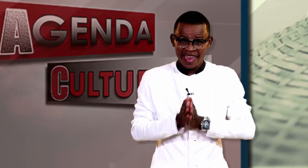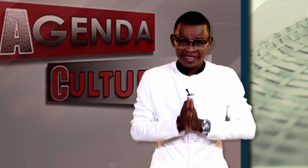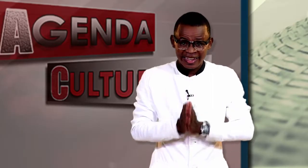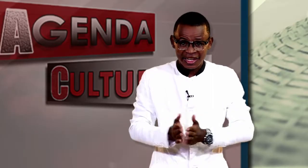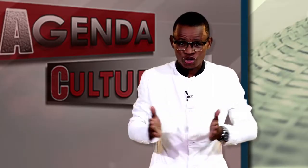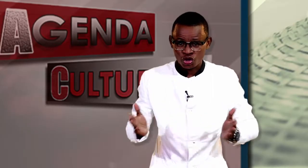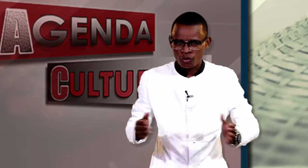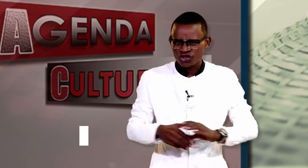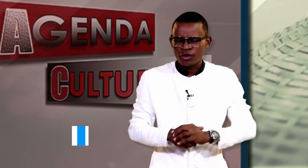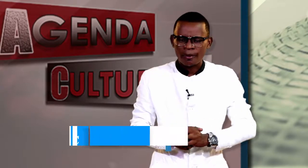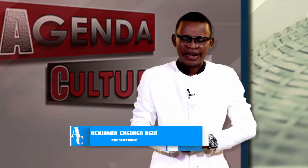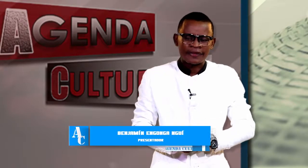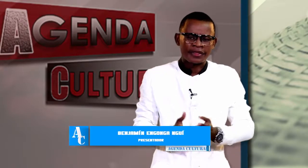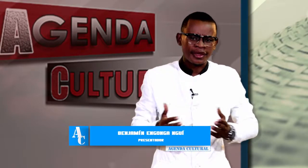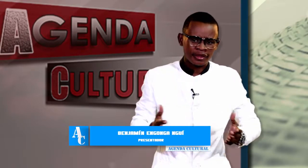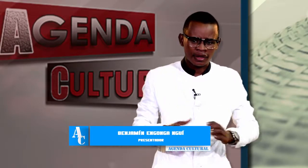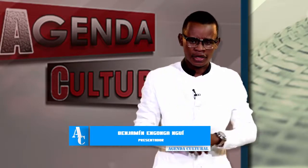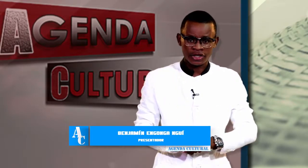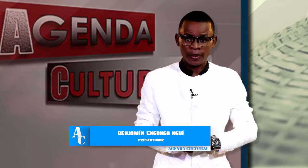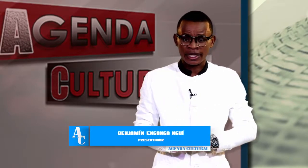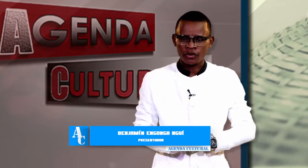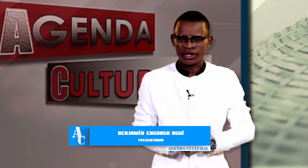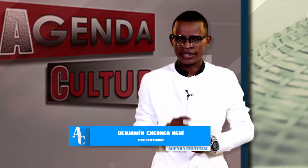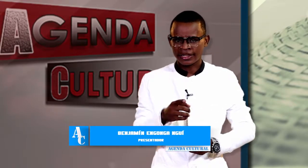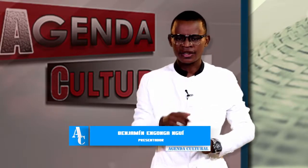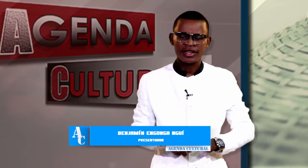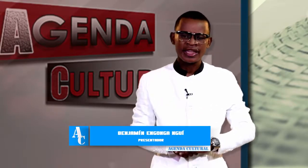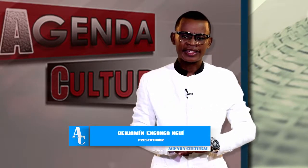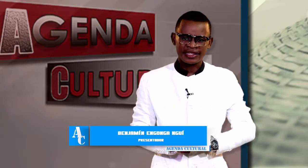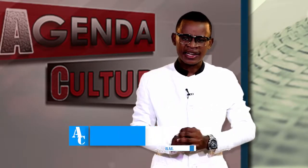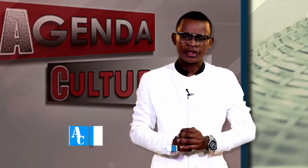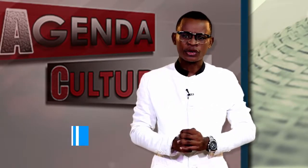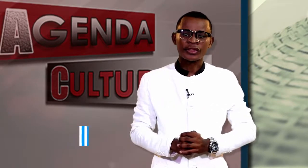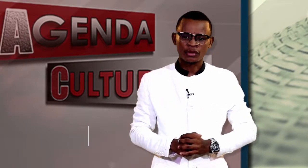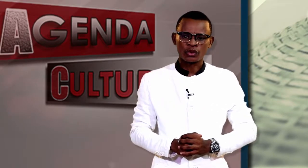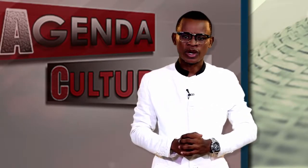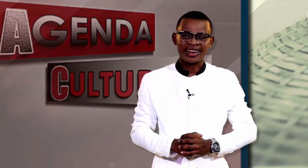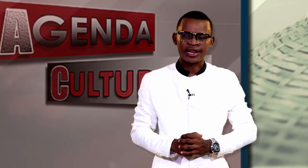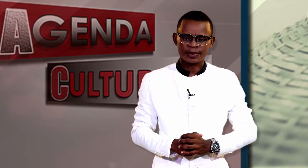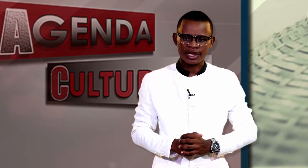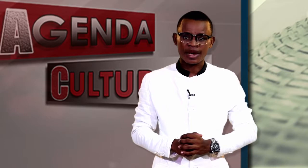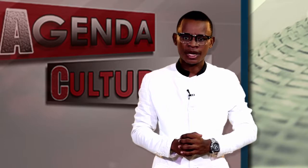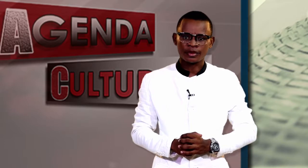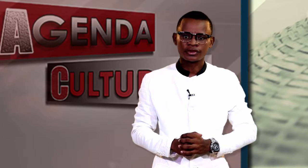Entender a los oromuros de una manera eficiente es el objetivo de este taller que se está realizando en el Centro Cultural de España en Málavo.